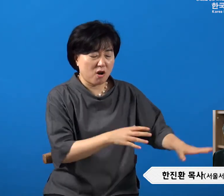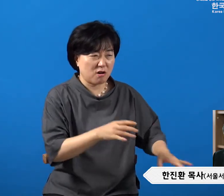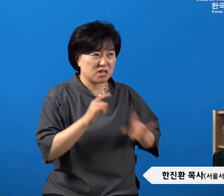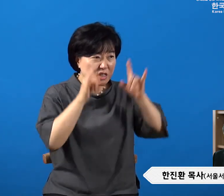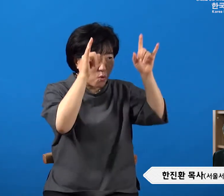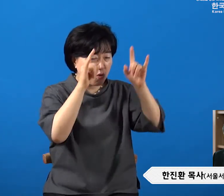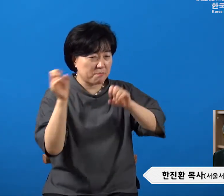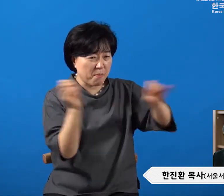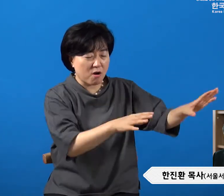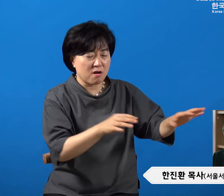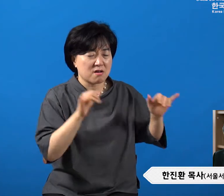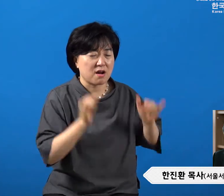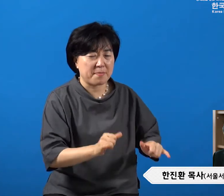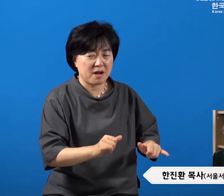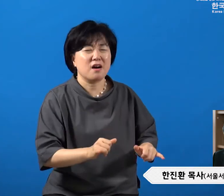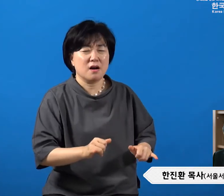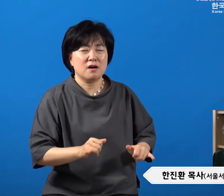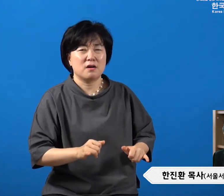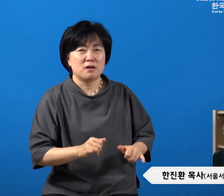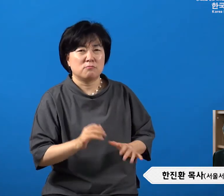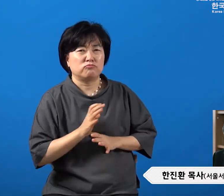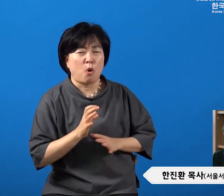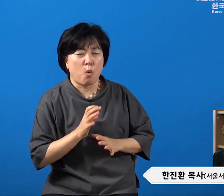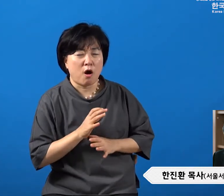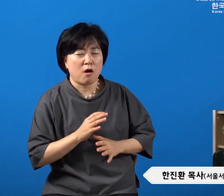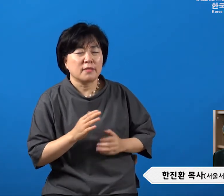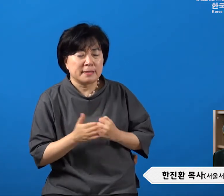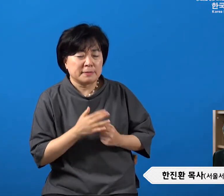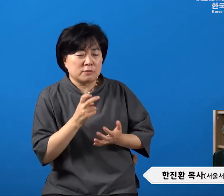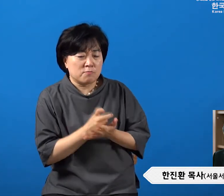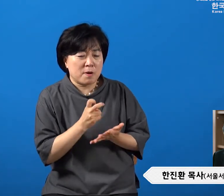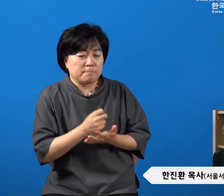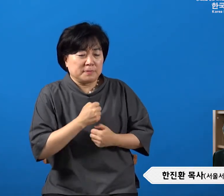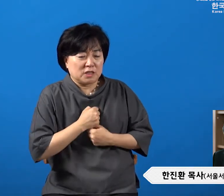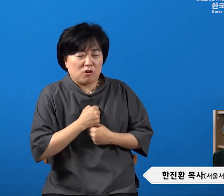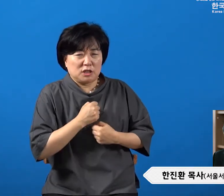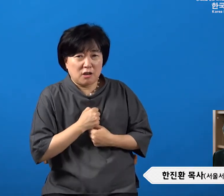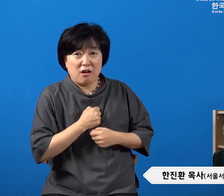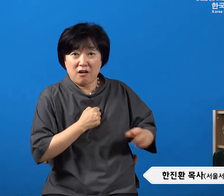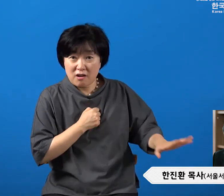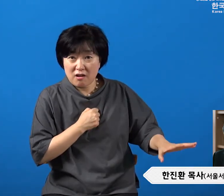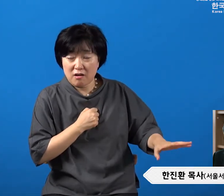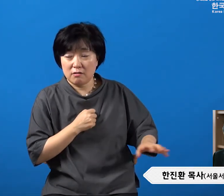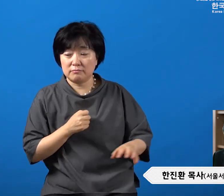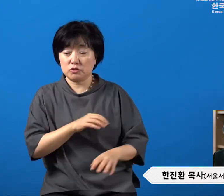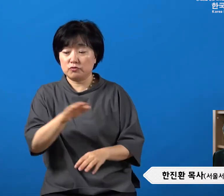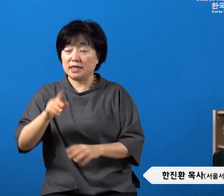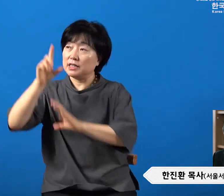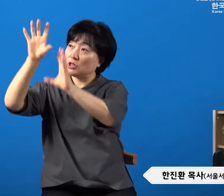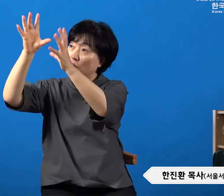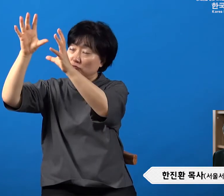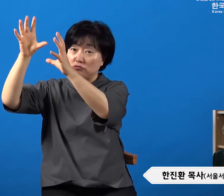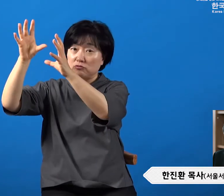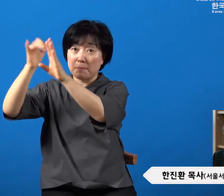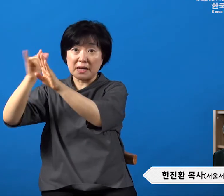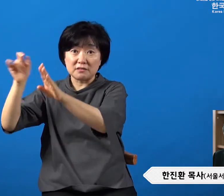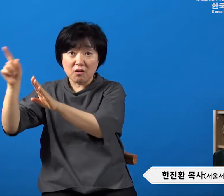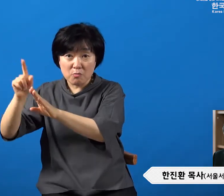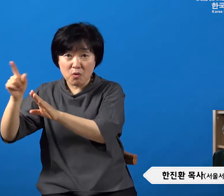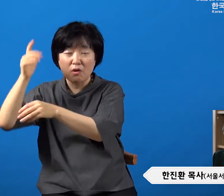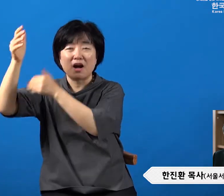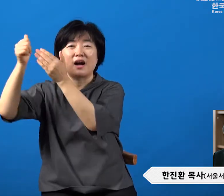떨어지게 하실지 몰라, 그 무서워서 율법을 지킵니다. 그러나 우리 천국 백성은 하나님을